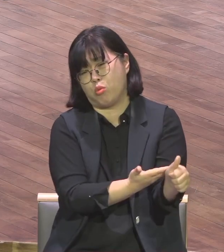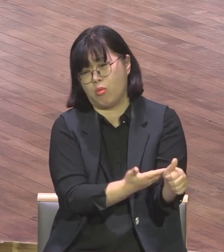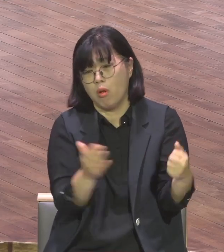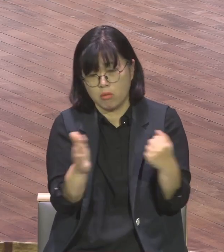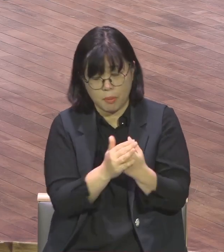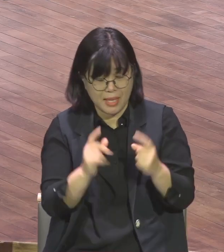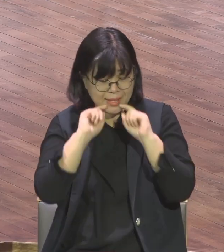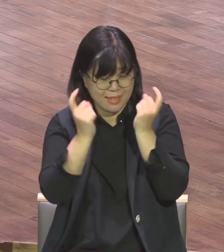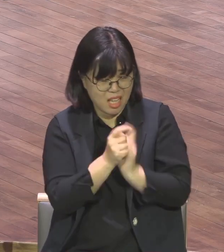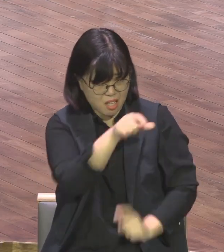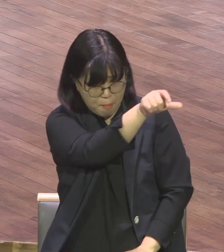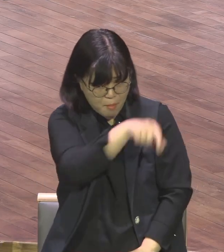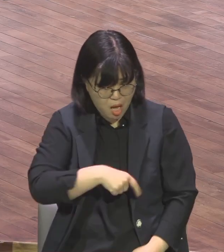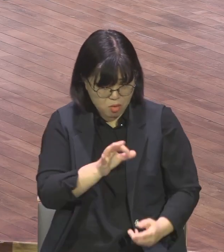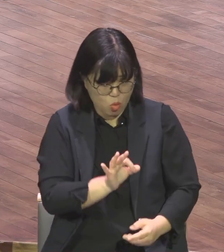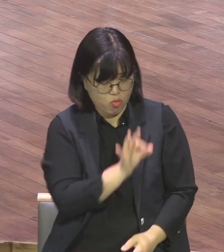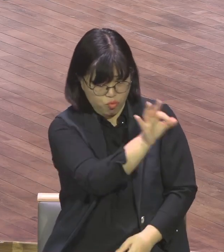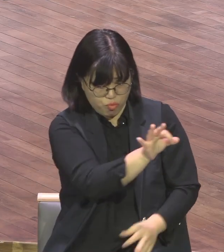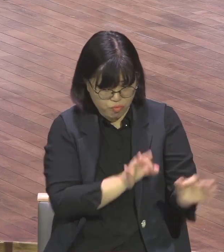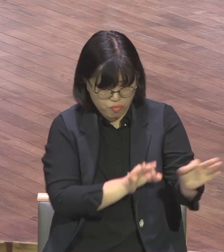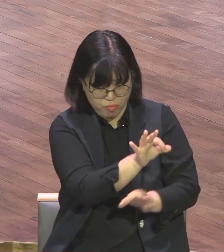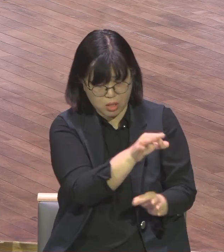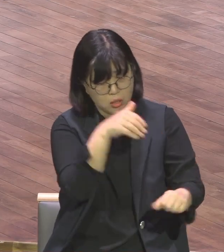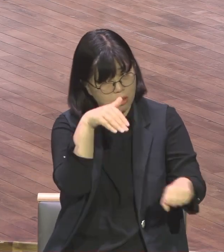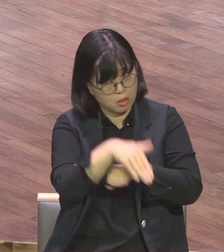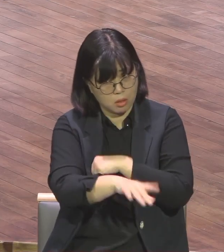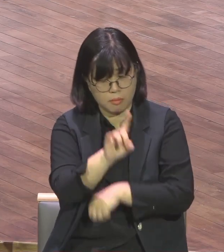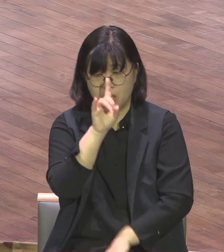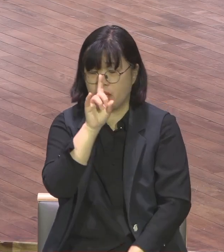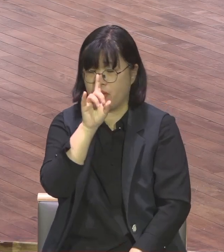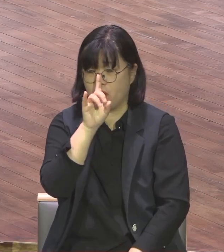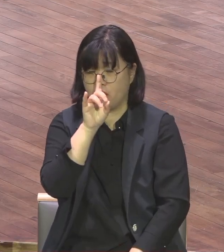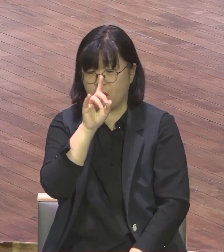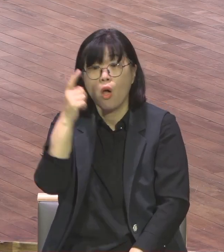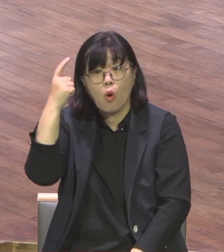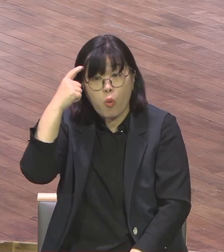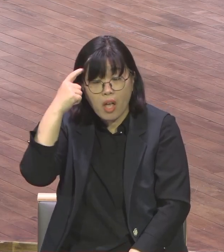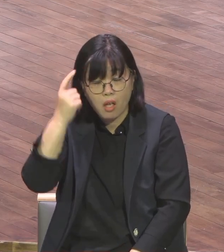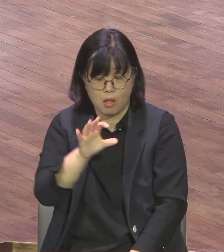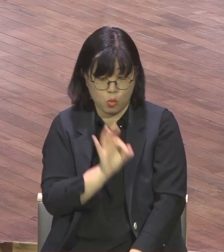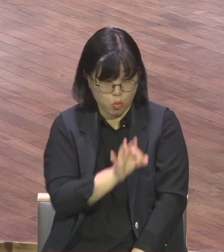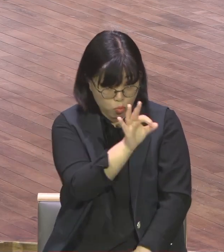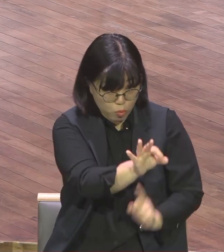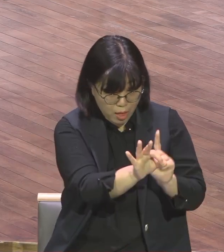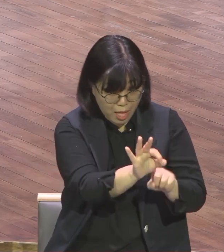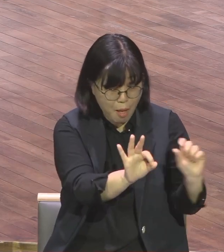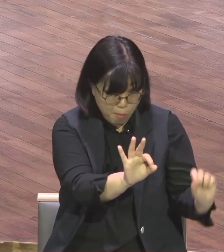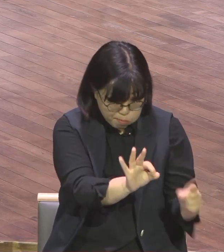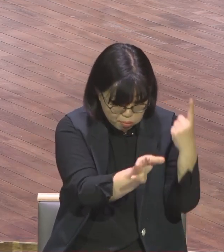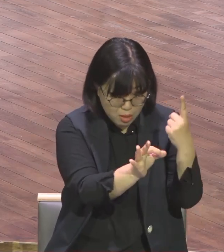상처받고 상처주고 시험 들고 낙심하고 하나님 바라봐야 되는데 사람 바라보게 하고